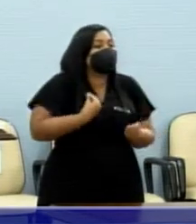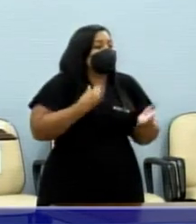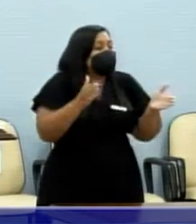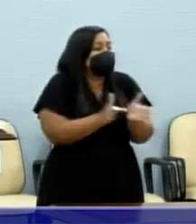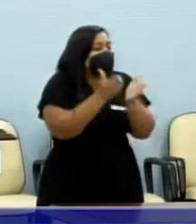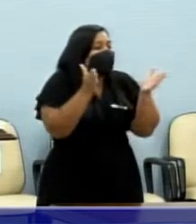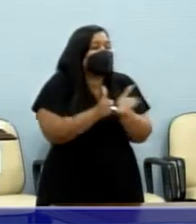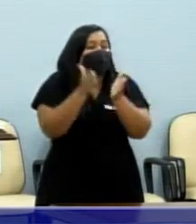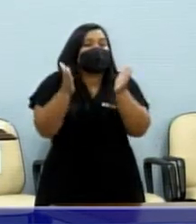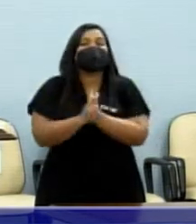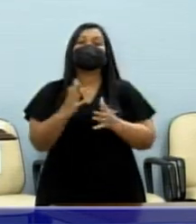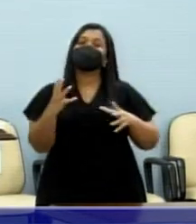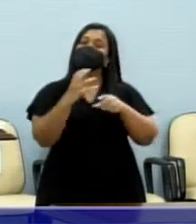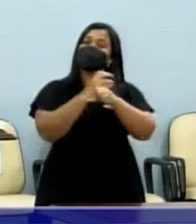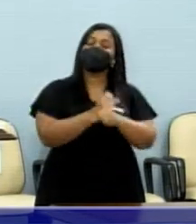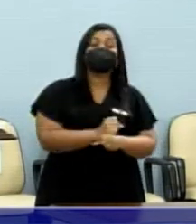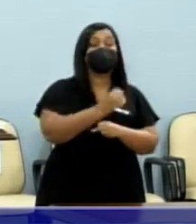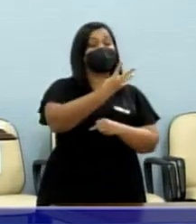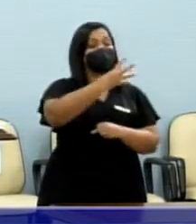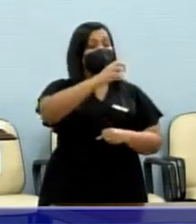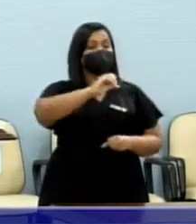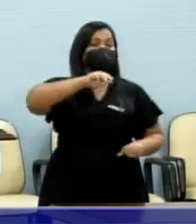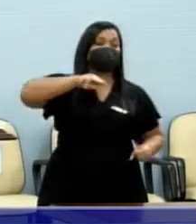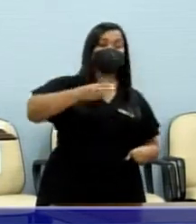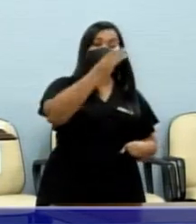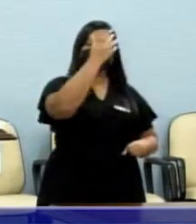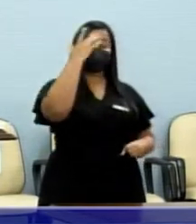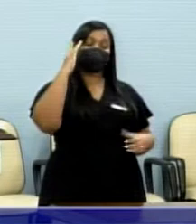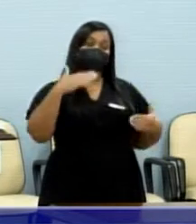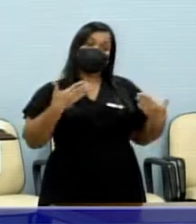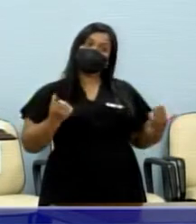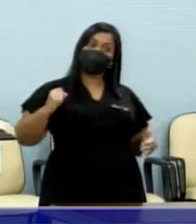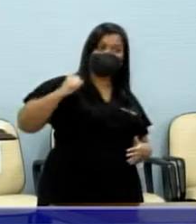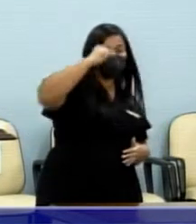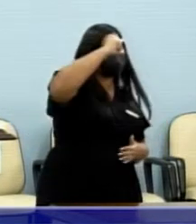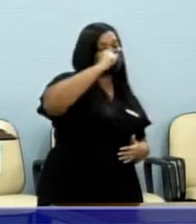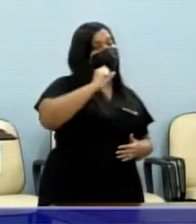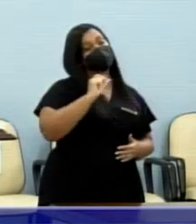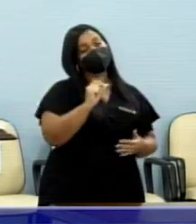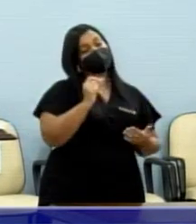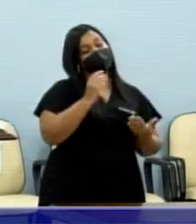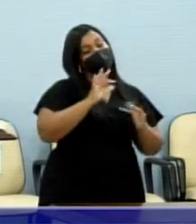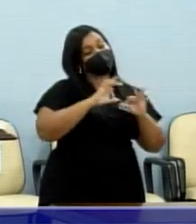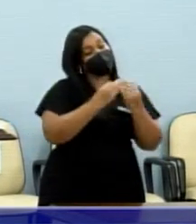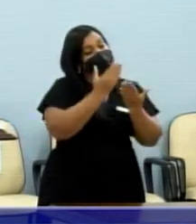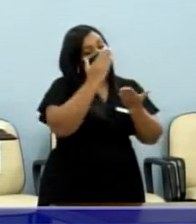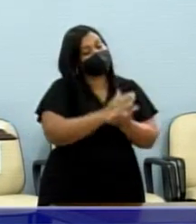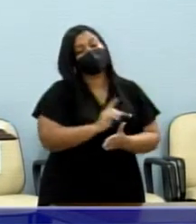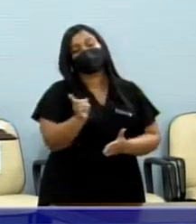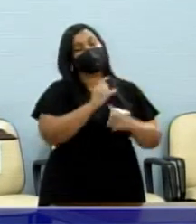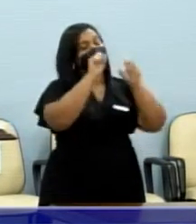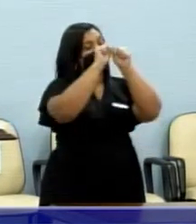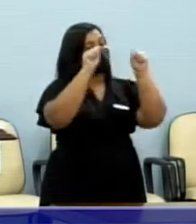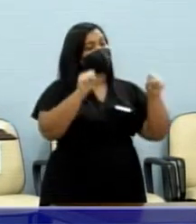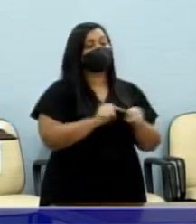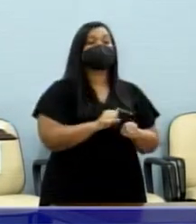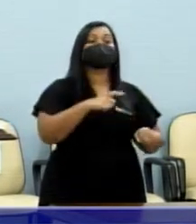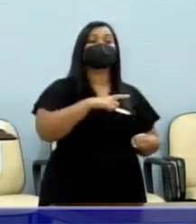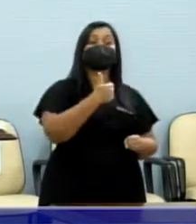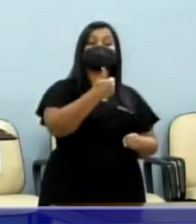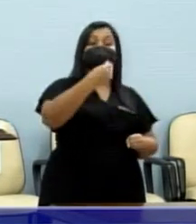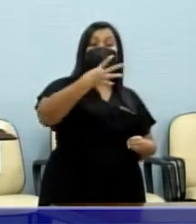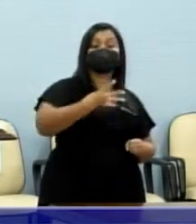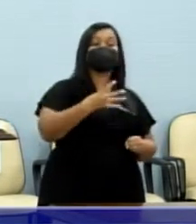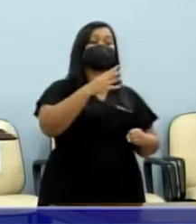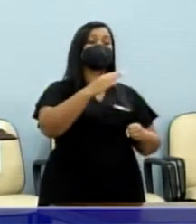dá um total de 40 milhões de pessoas. Então não é os comunistas que querem acabar com a família, é esse sistema. Mantém 14 milhões de